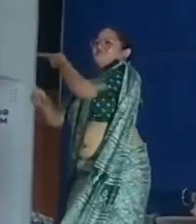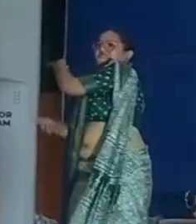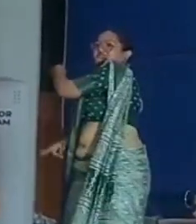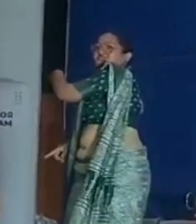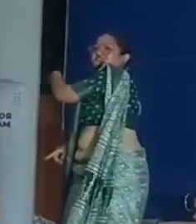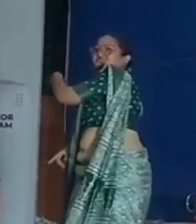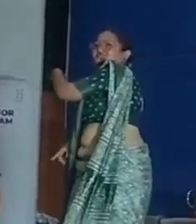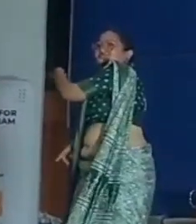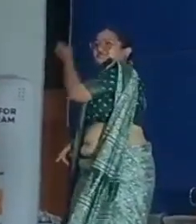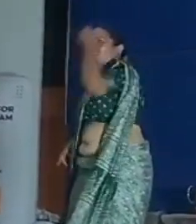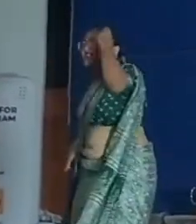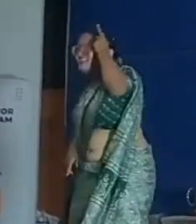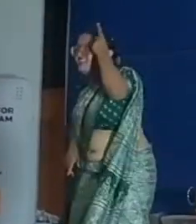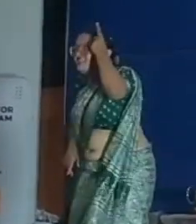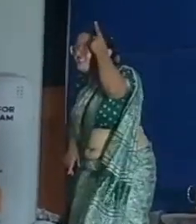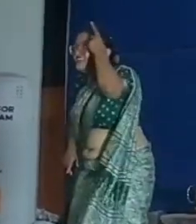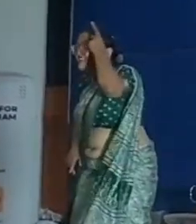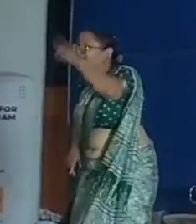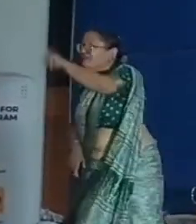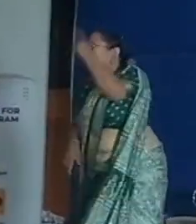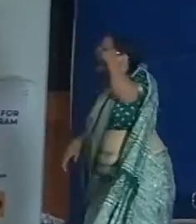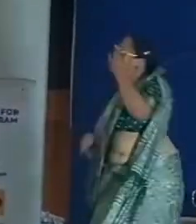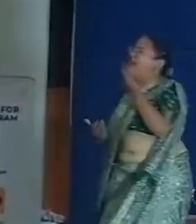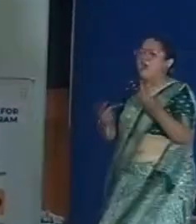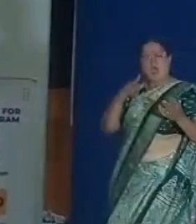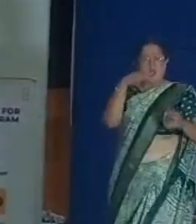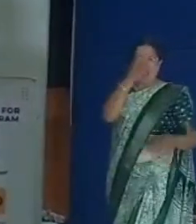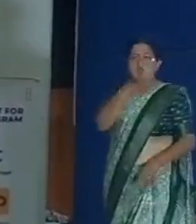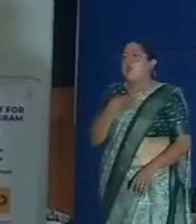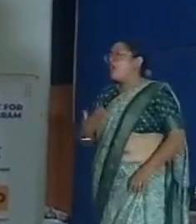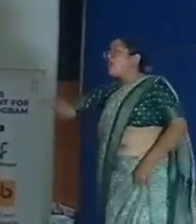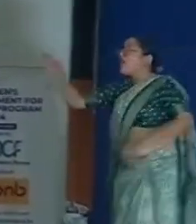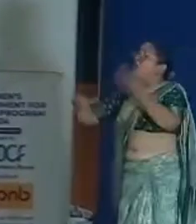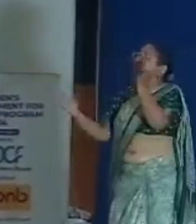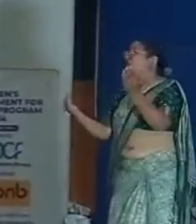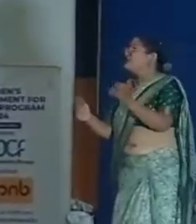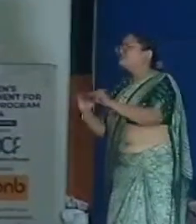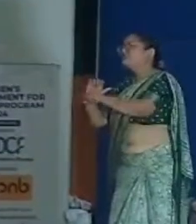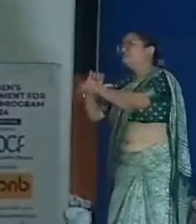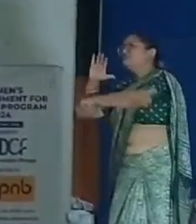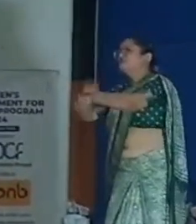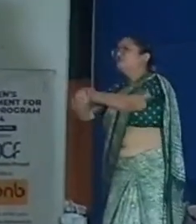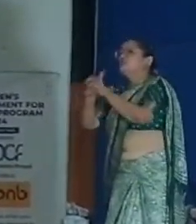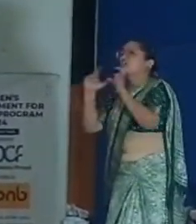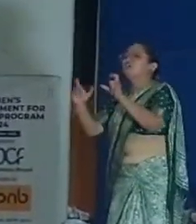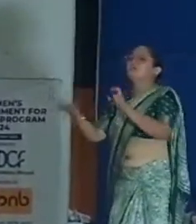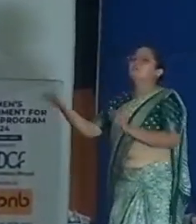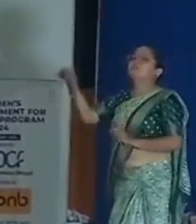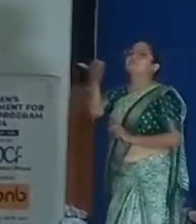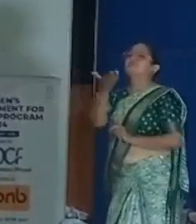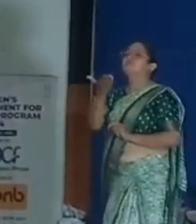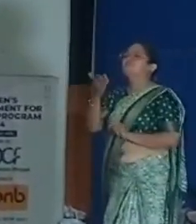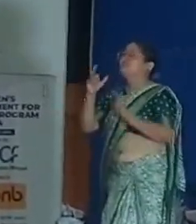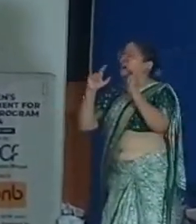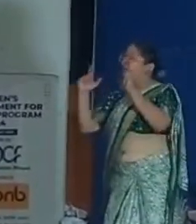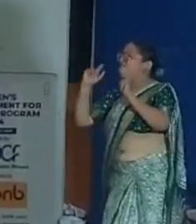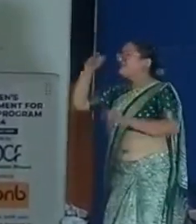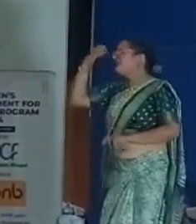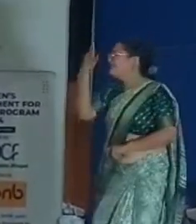पुलिस वालों ने बना रखा है कि मतलब कौन सा सेक्शन कौन कौन क्या क्या देखता है। और मैं बताना चाहूंगी कि मतलब पुलिस वाले हैं कि मतलब अगर आप लोग गलती